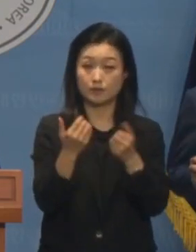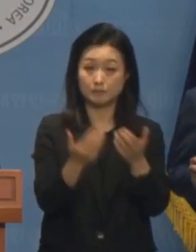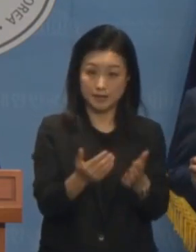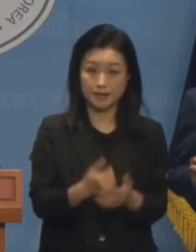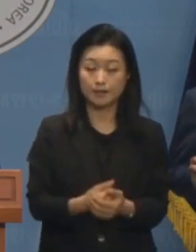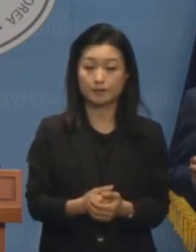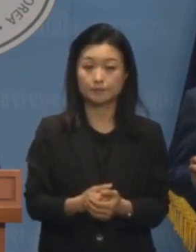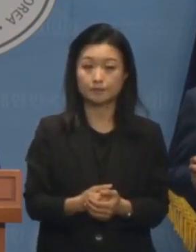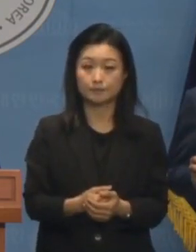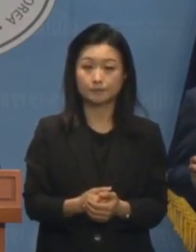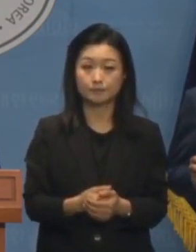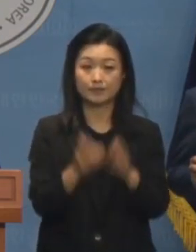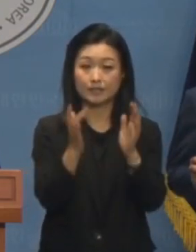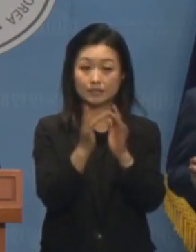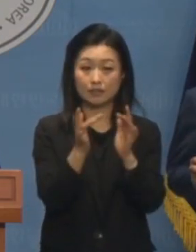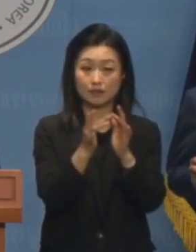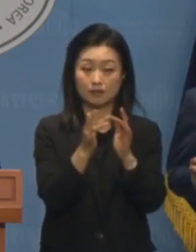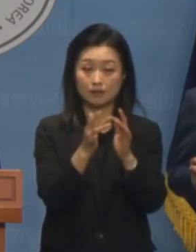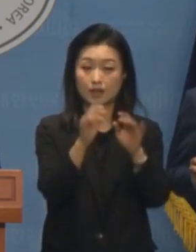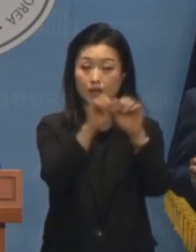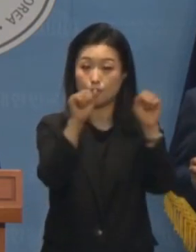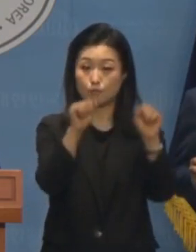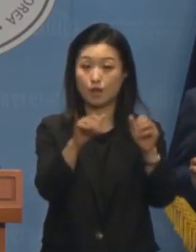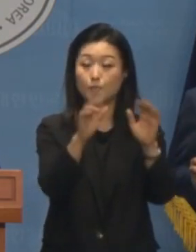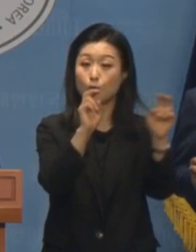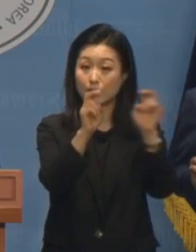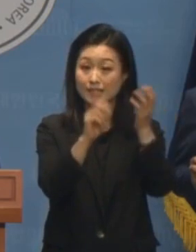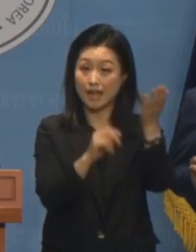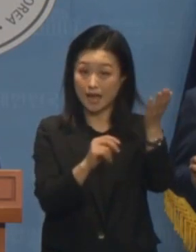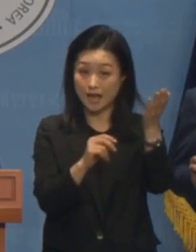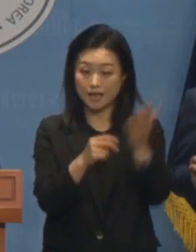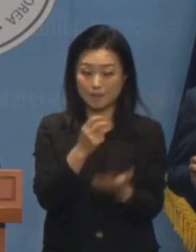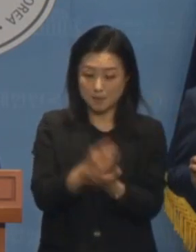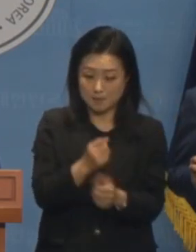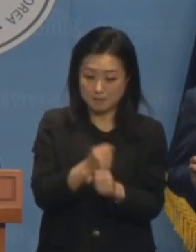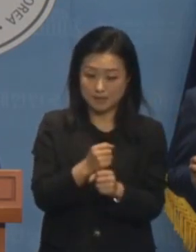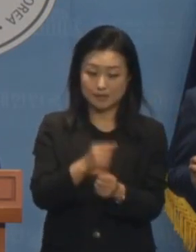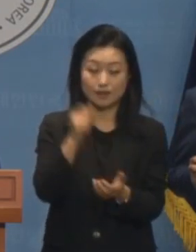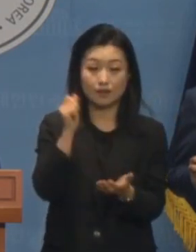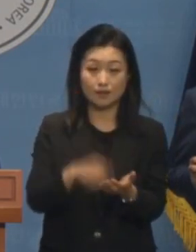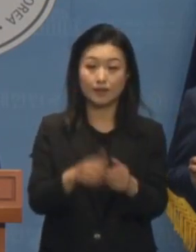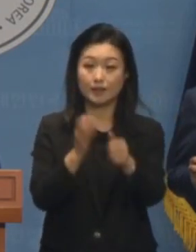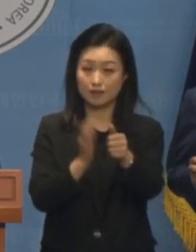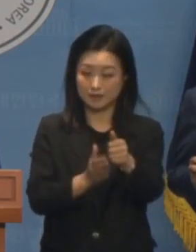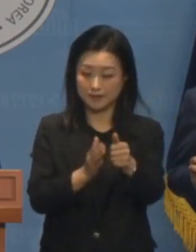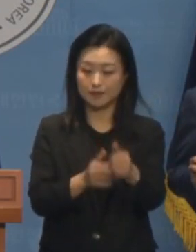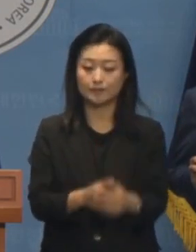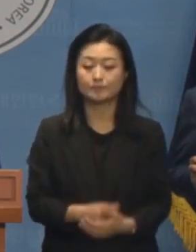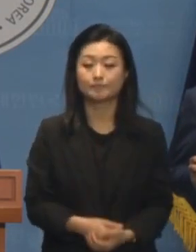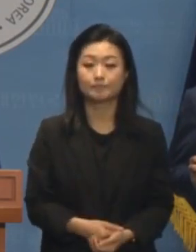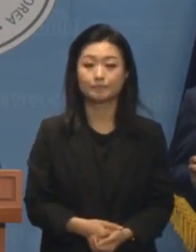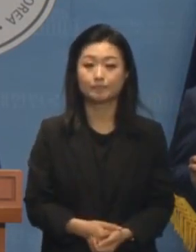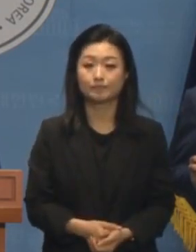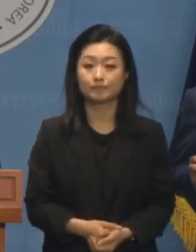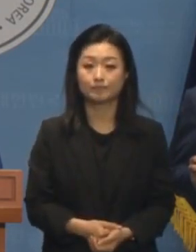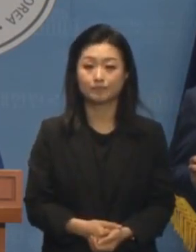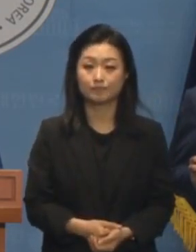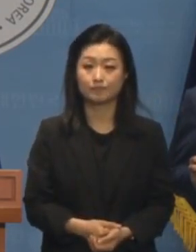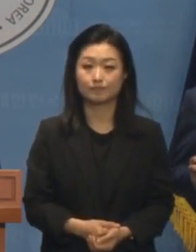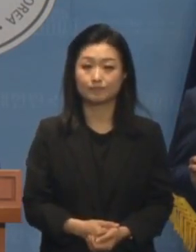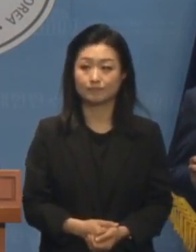온플법 확실하게 저희들이 처리해 통과시켜 내겠습니다.